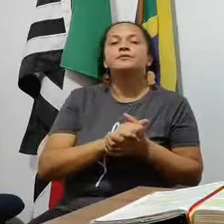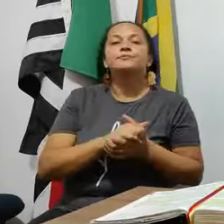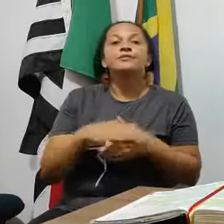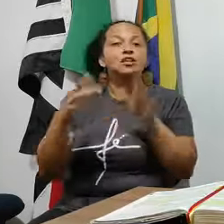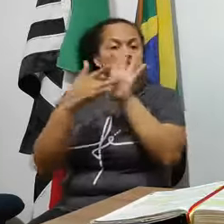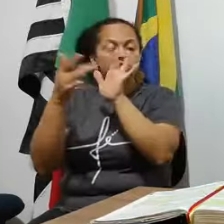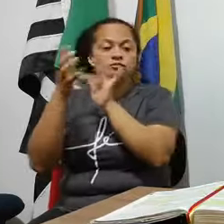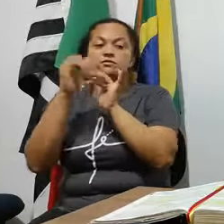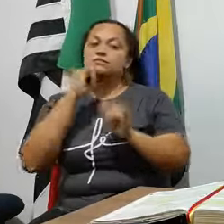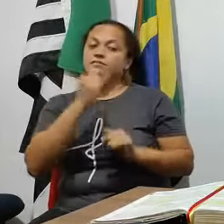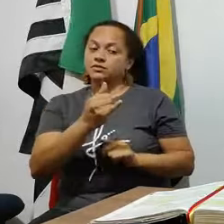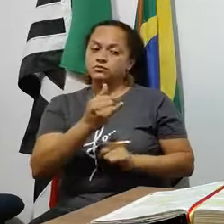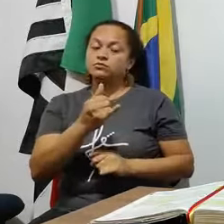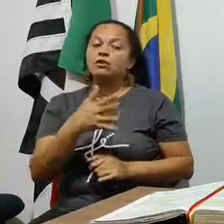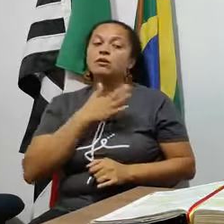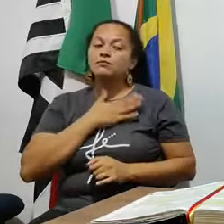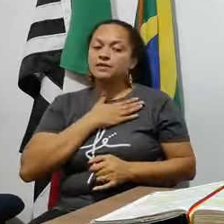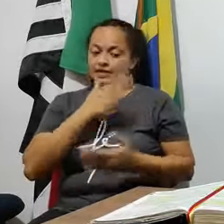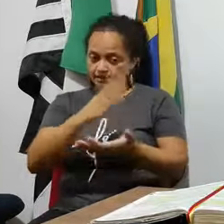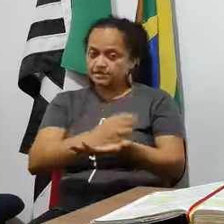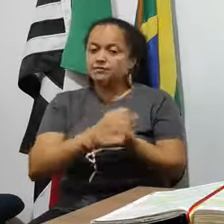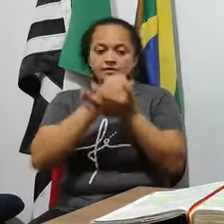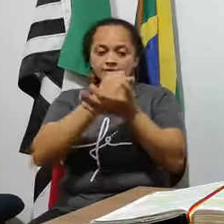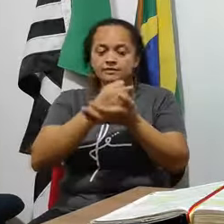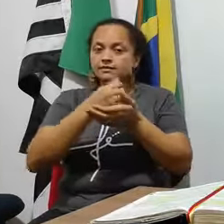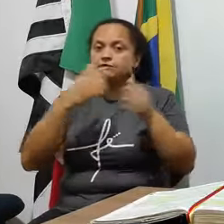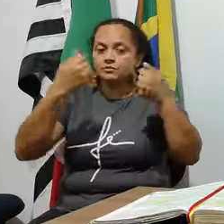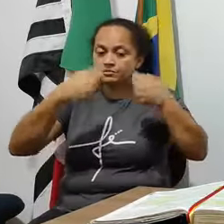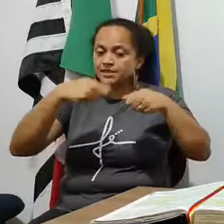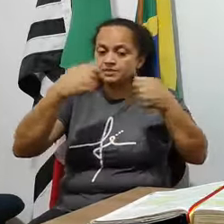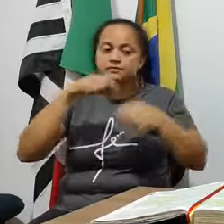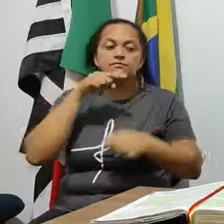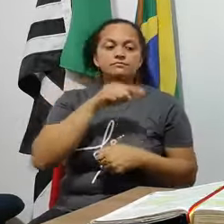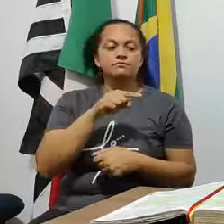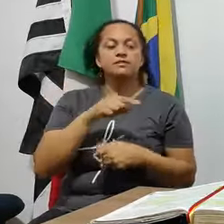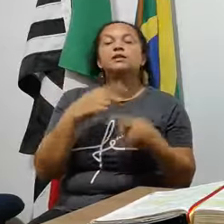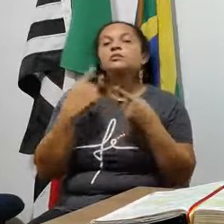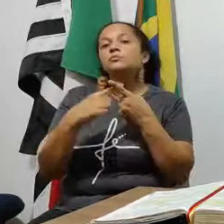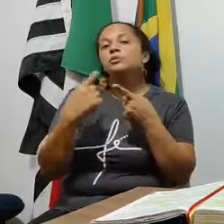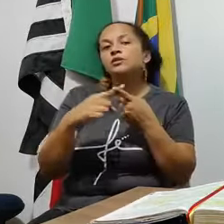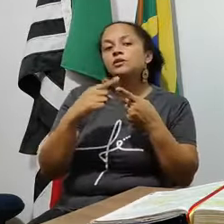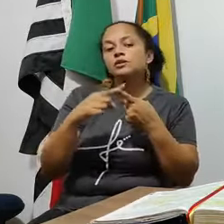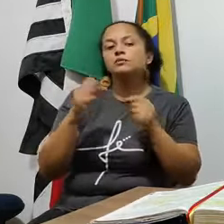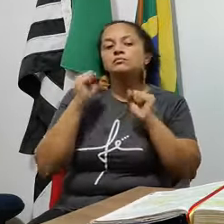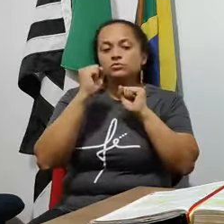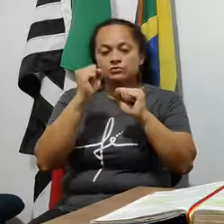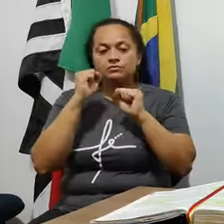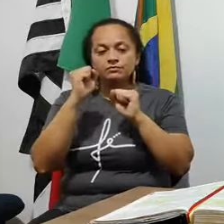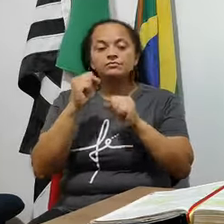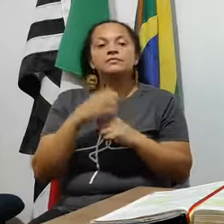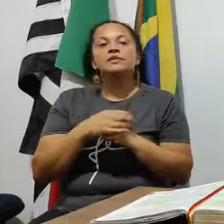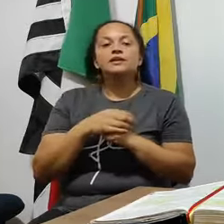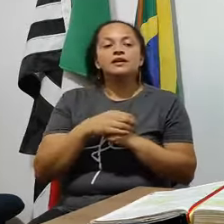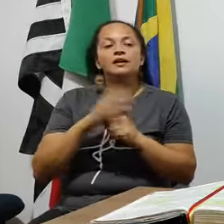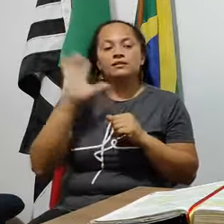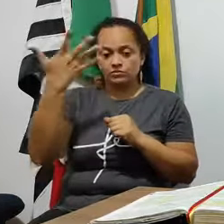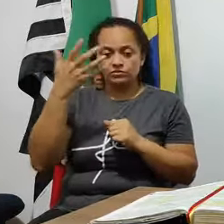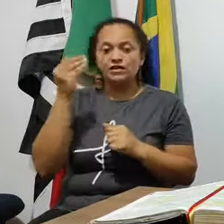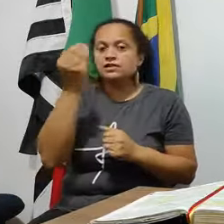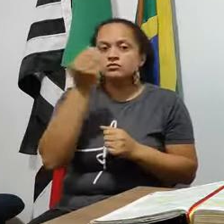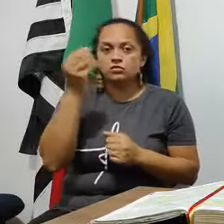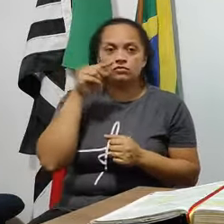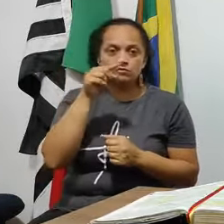te basta, porque o meu poder se aperfeiçoa na fraqueza. De boa vontade, Paulo diz, pois